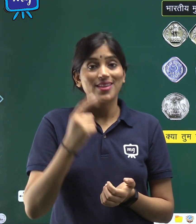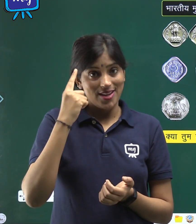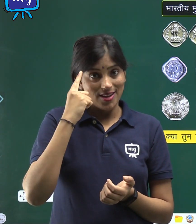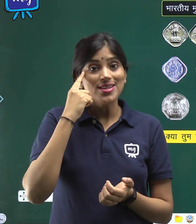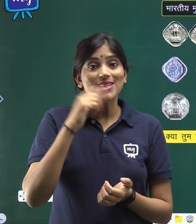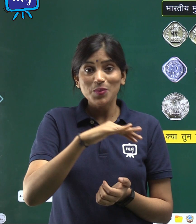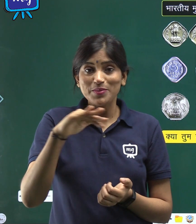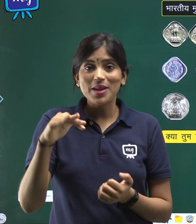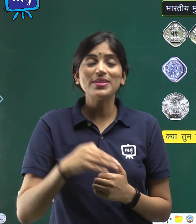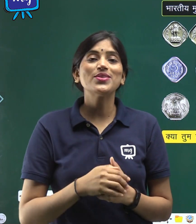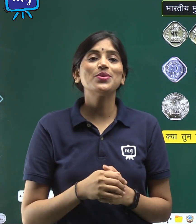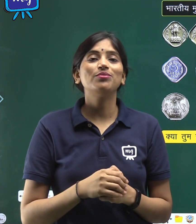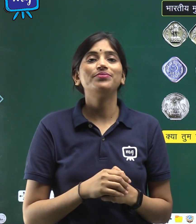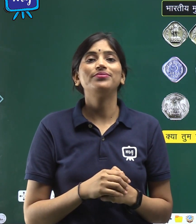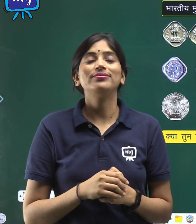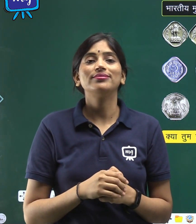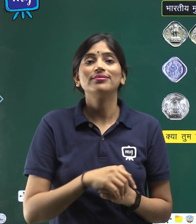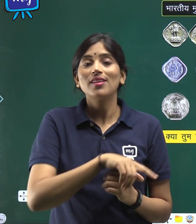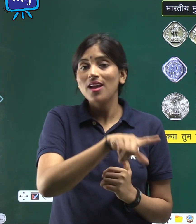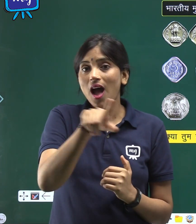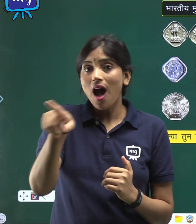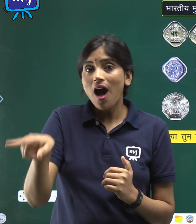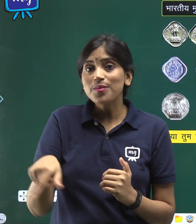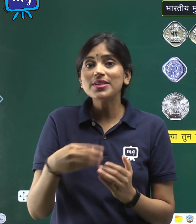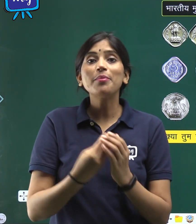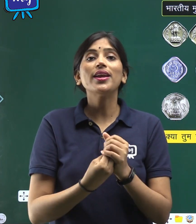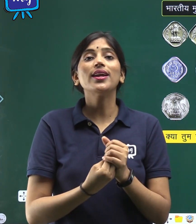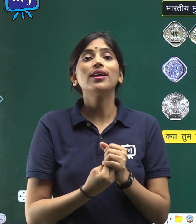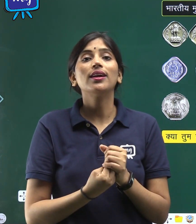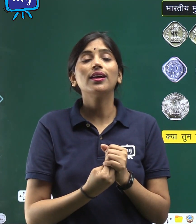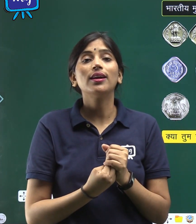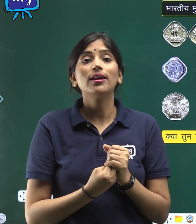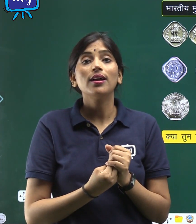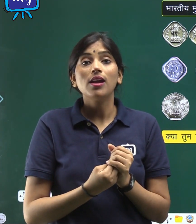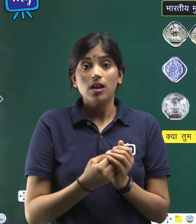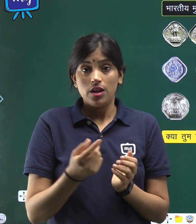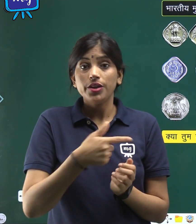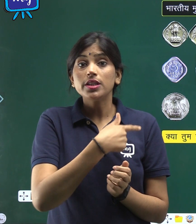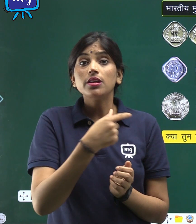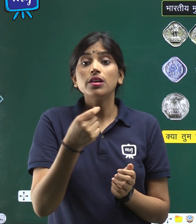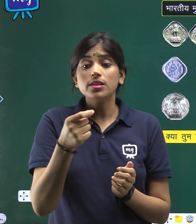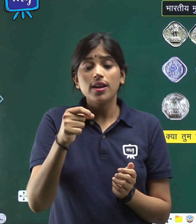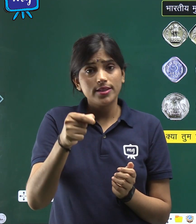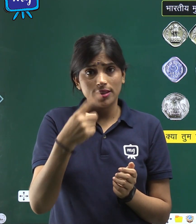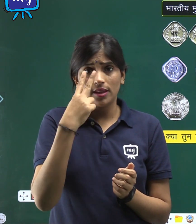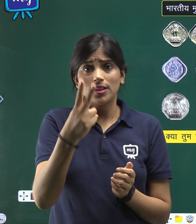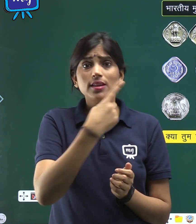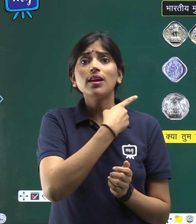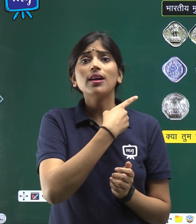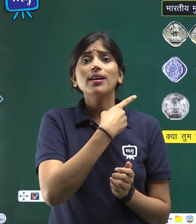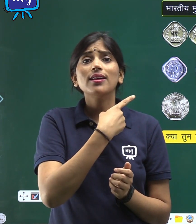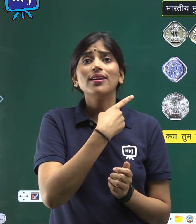समझ में आया बच्चों? आप सबने ये सारे सिक्के देखे हैं?